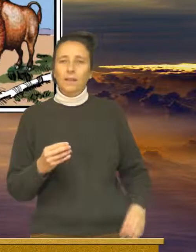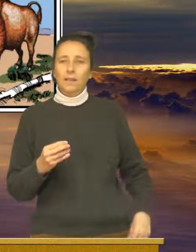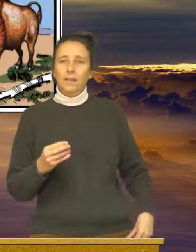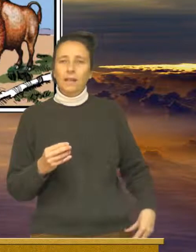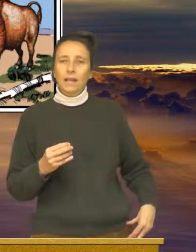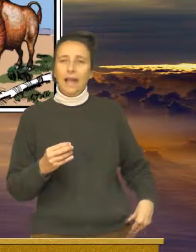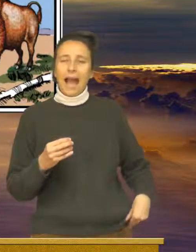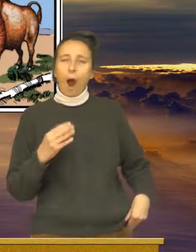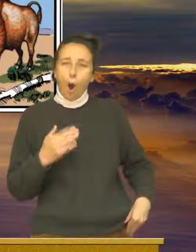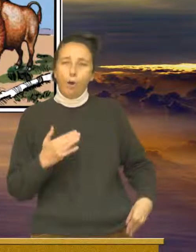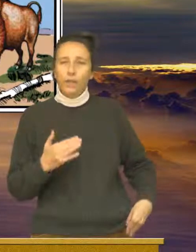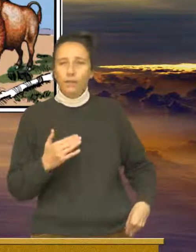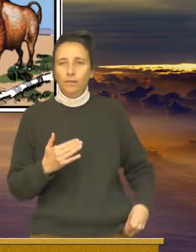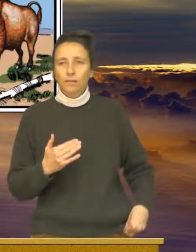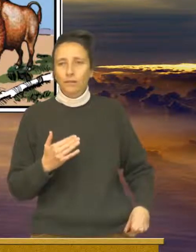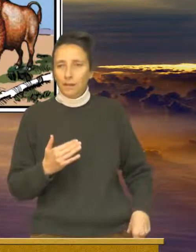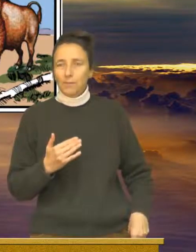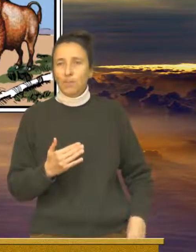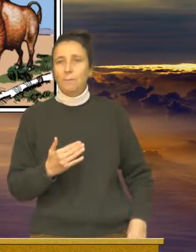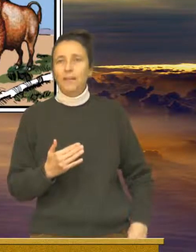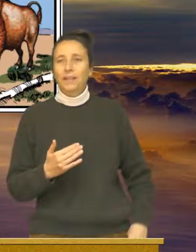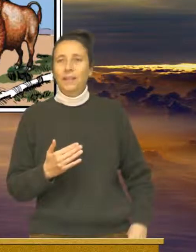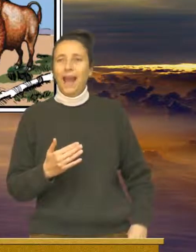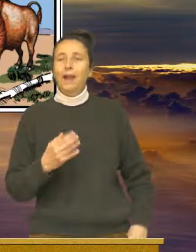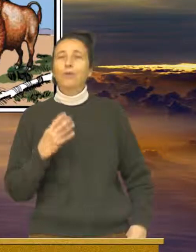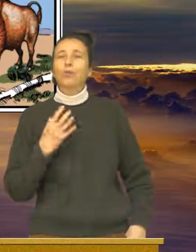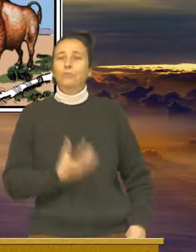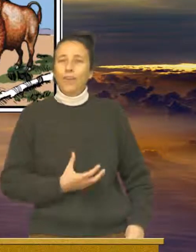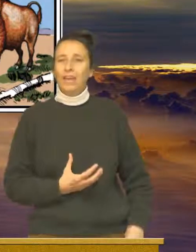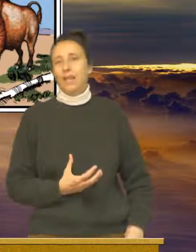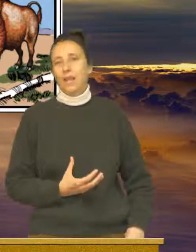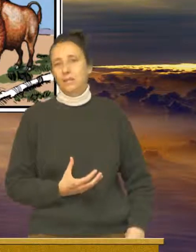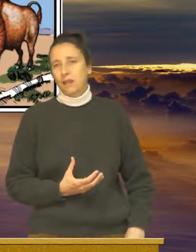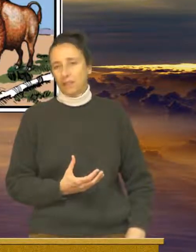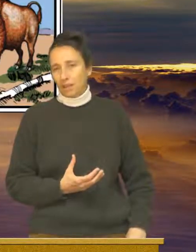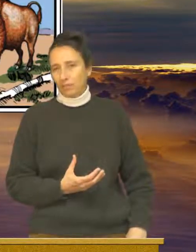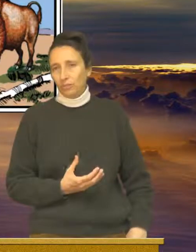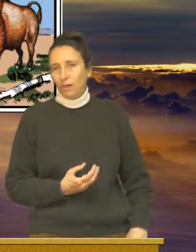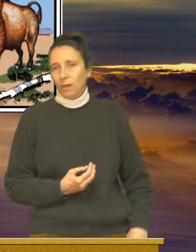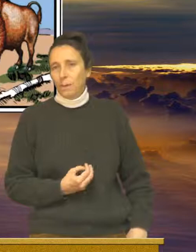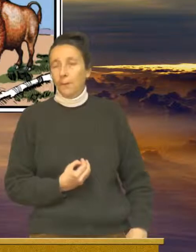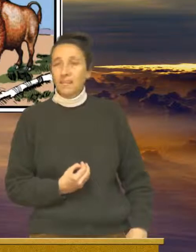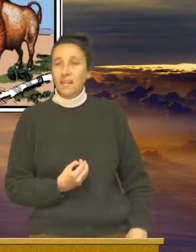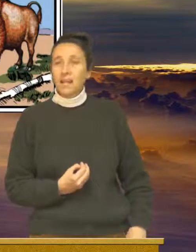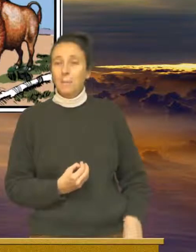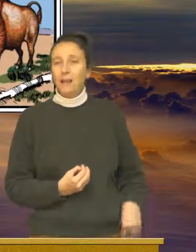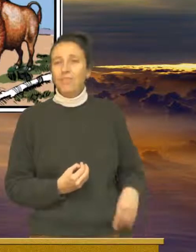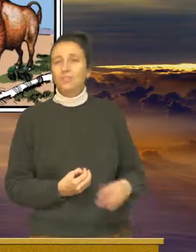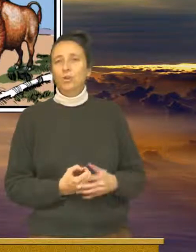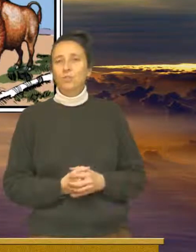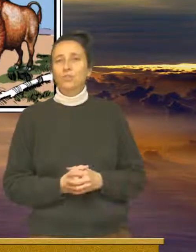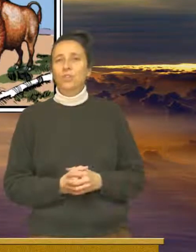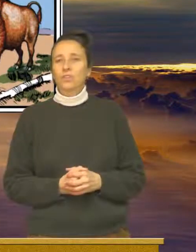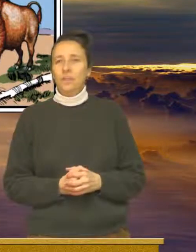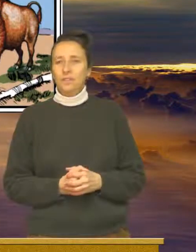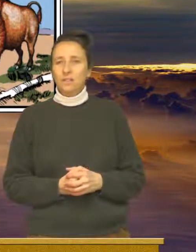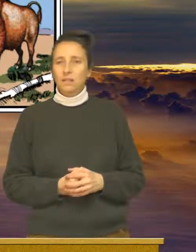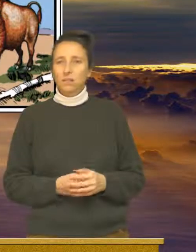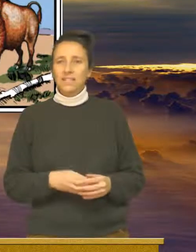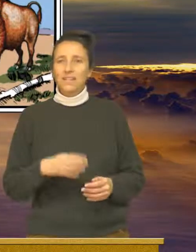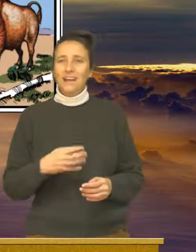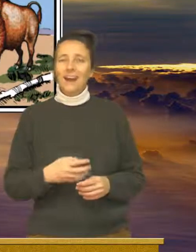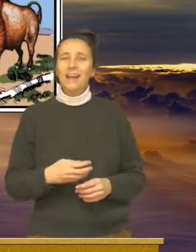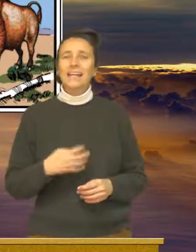que hoy tenemos que aprender a conocer qué es la verdad, para ser capaces, como nos dicen